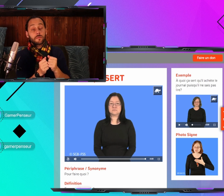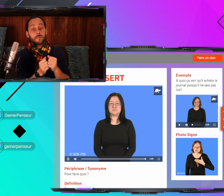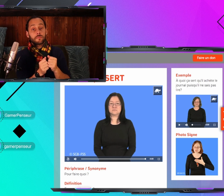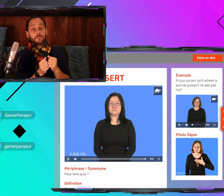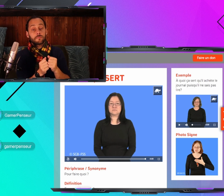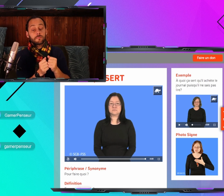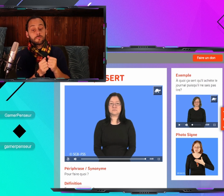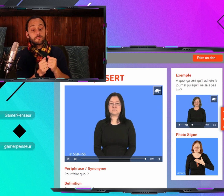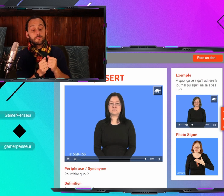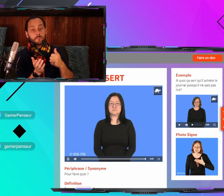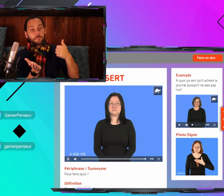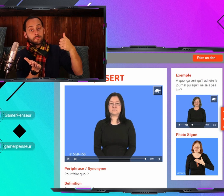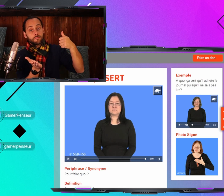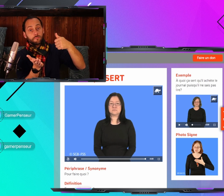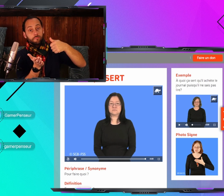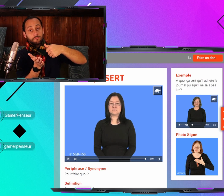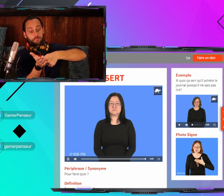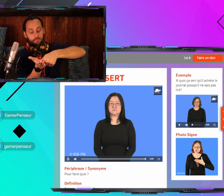Achète.